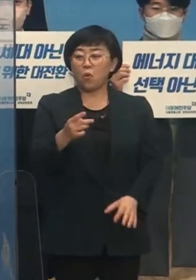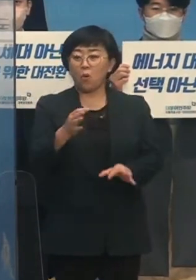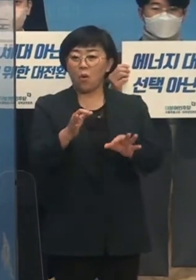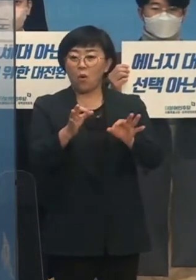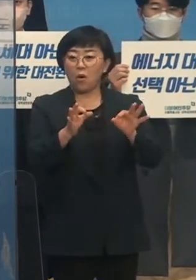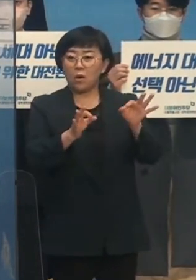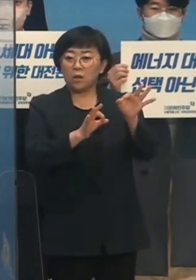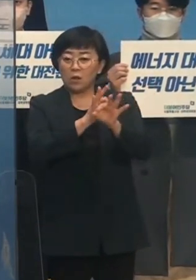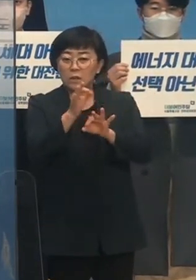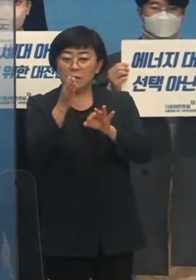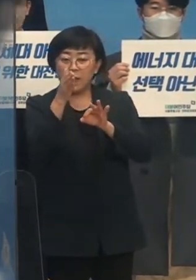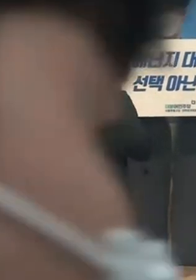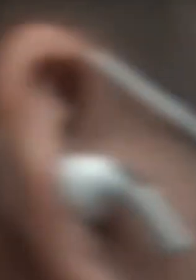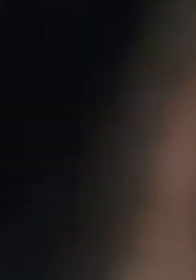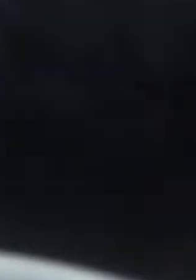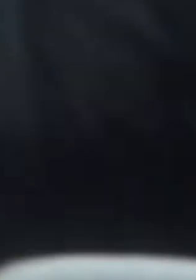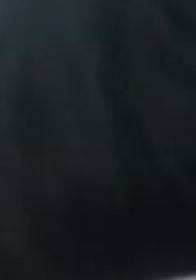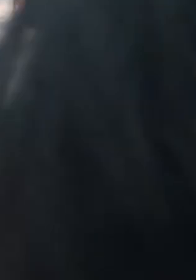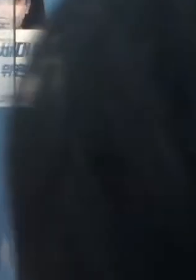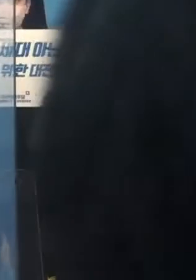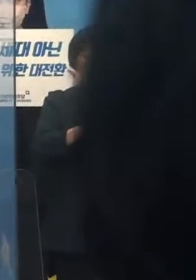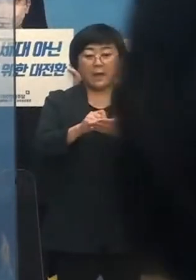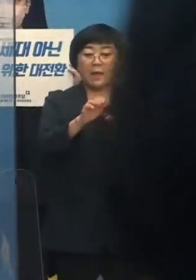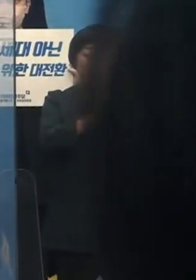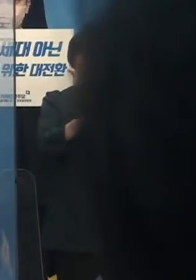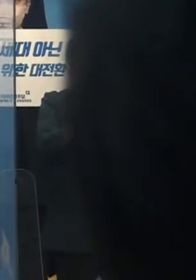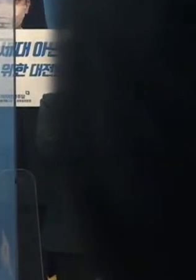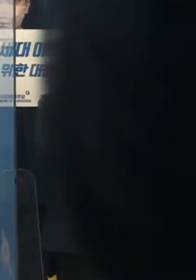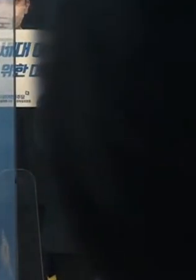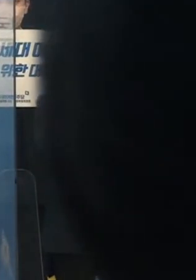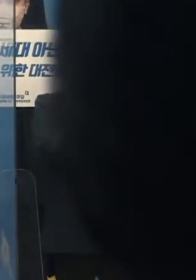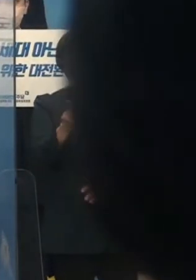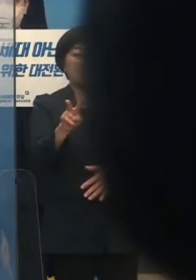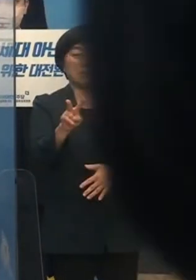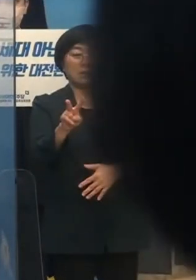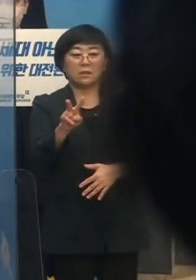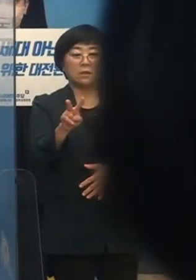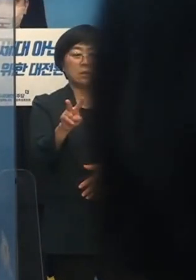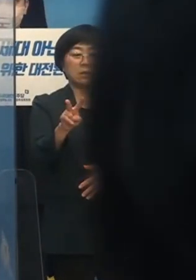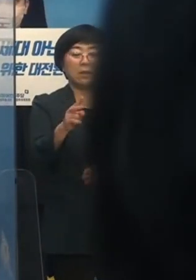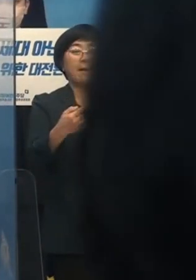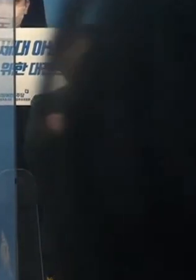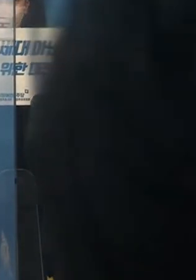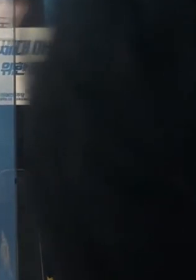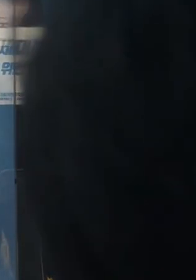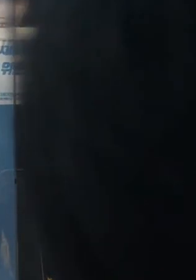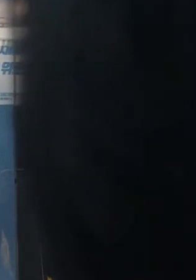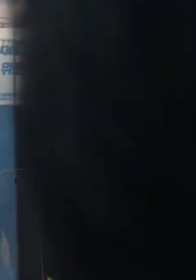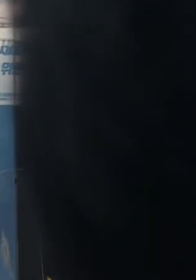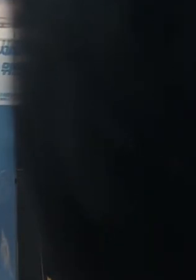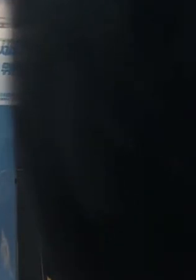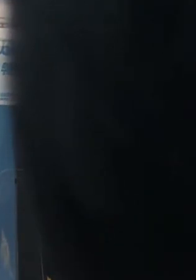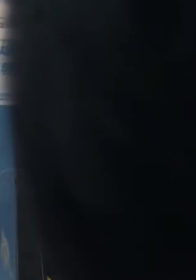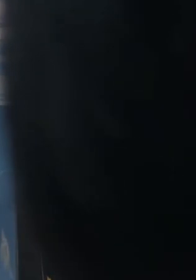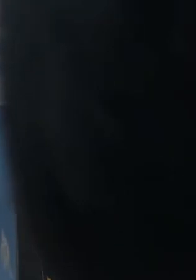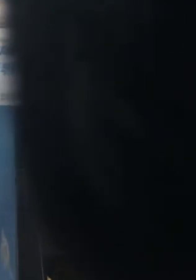수소 경제라는 방향과 쓰레기 문제 해결이라는 두 가지 지향을 동시에 해결할 수 있는